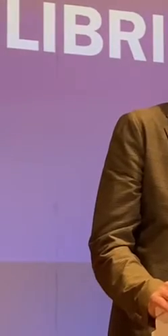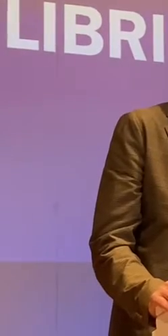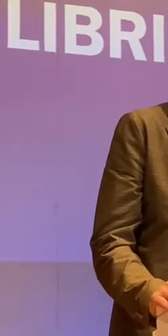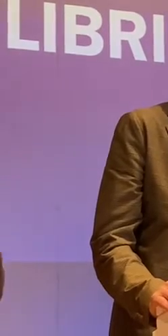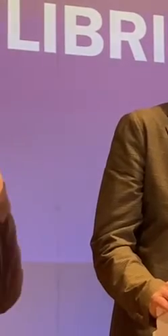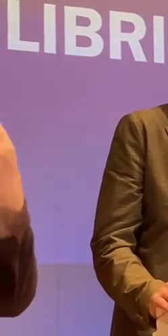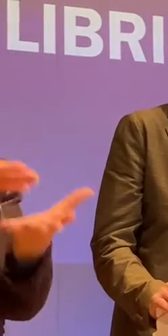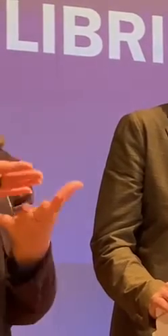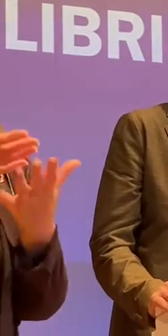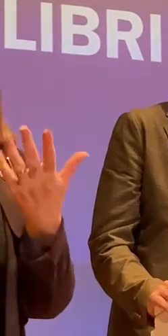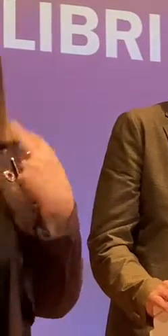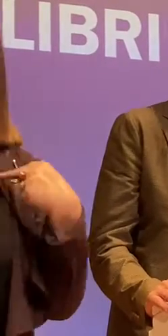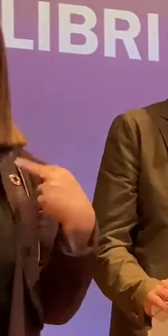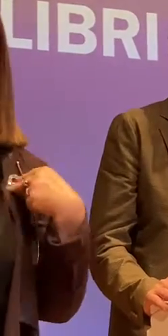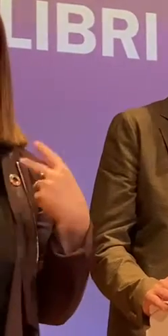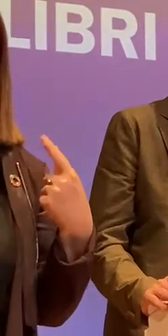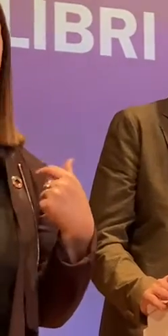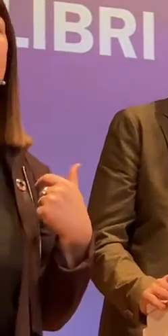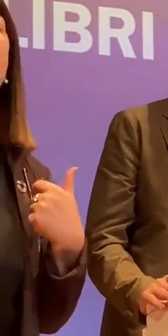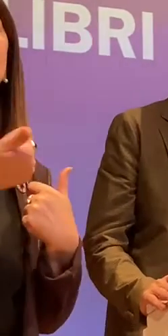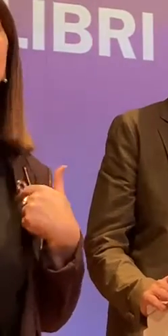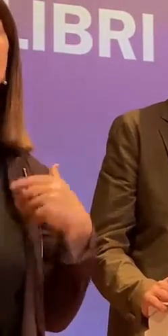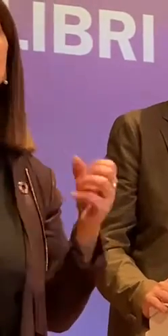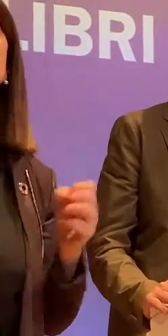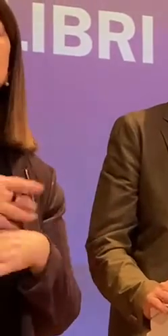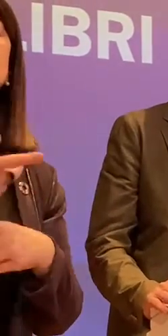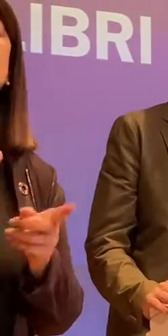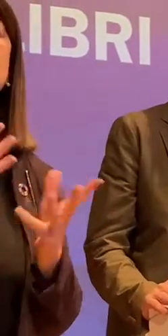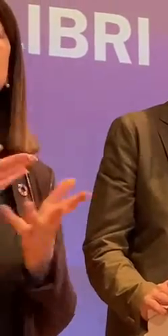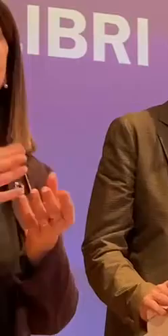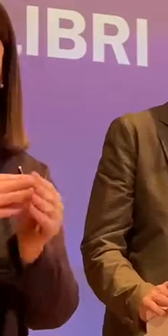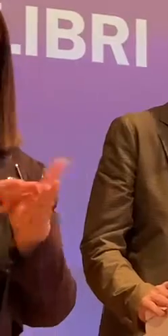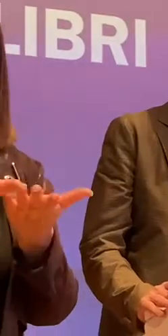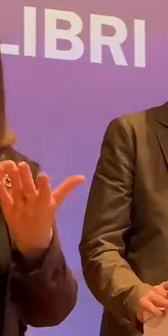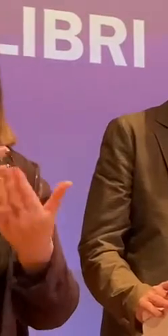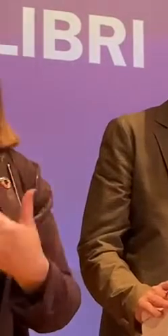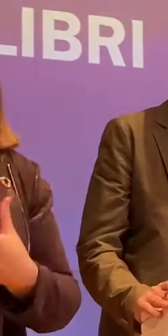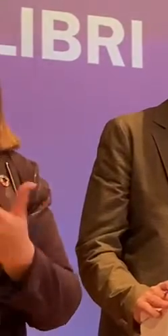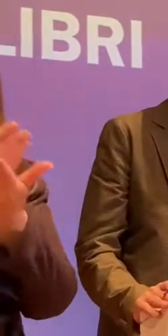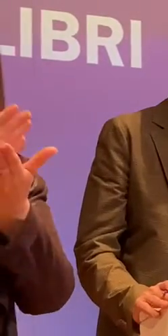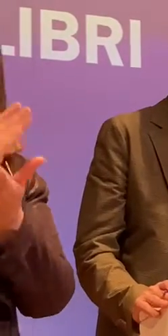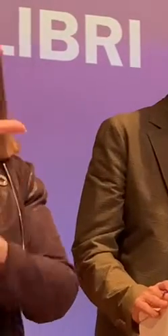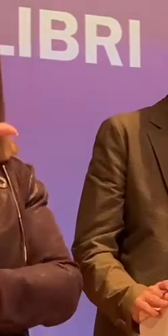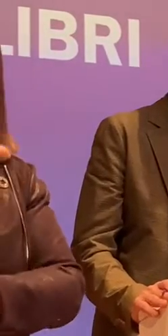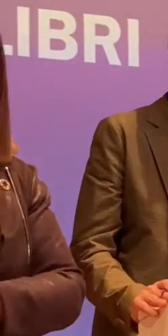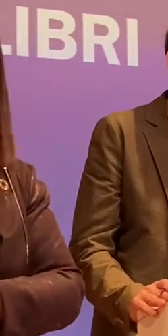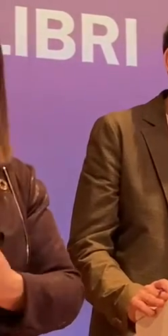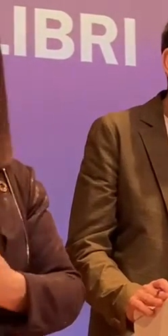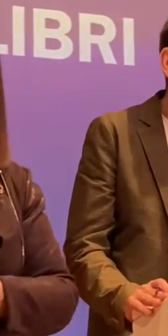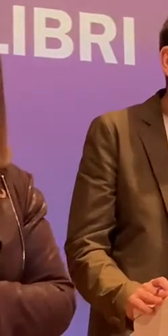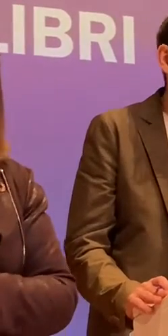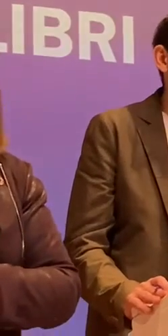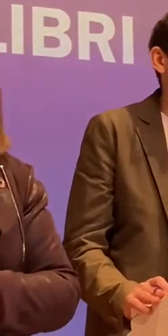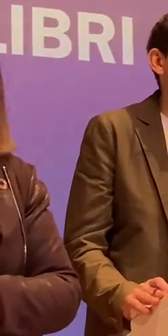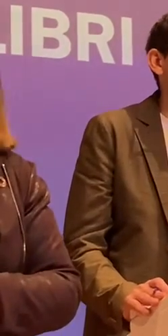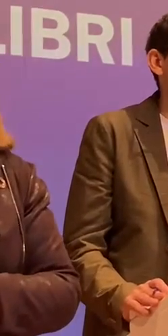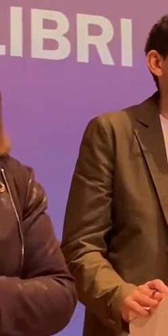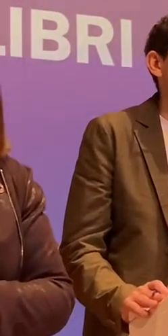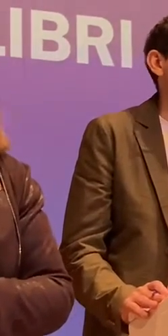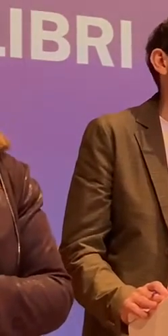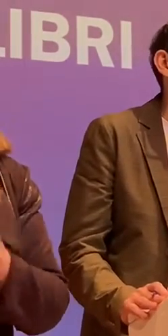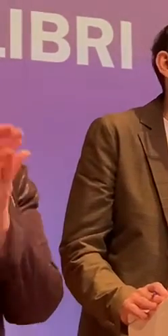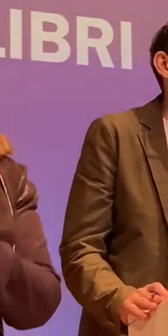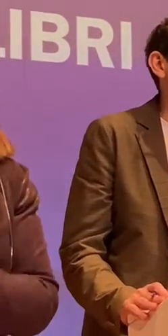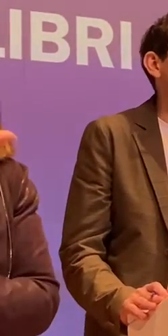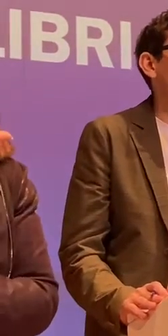complessità che confonde le vittime con i carnefici. È solo una chiave per capire il mondo, elementi, possono essere anche,